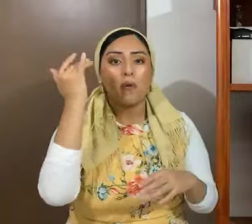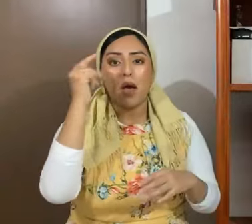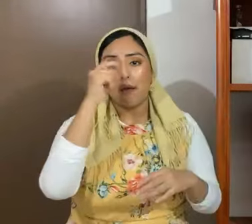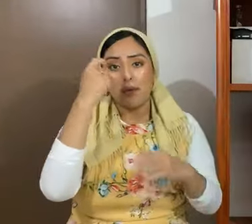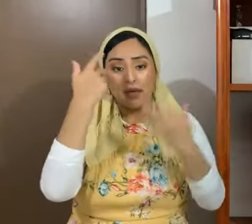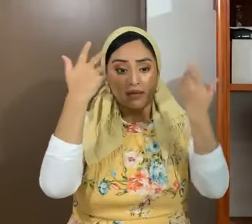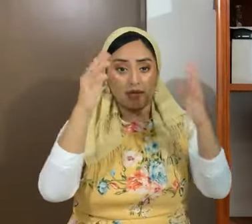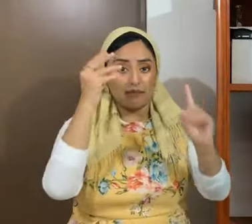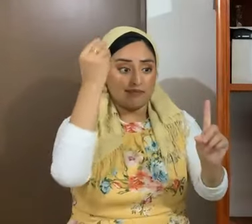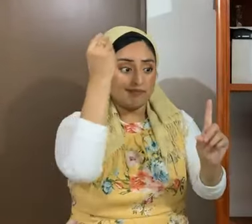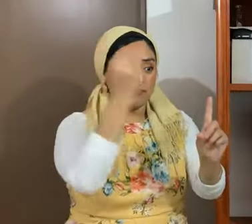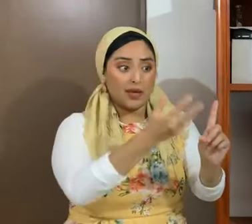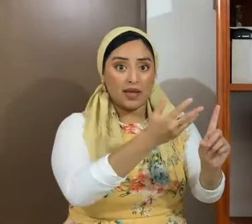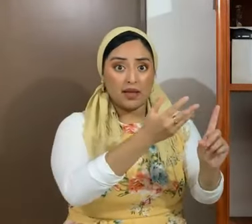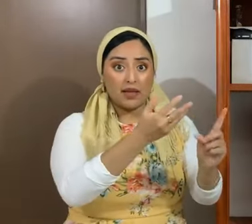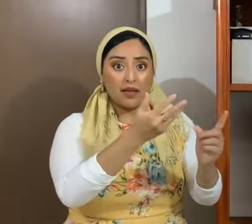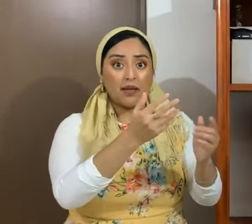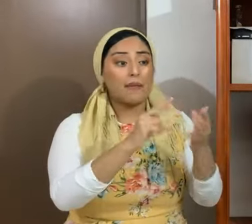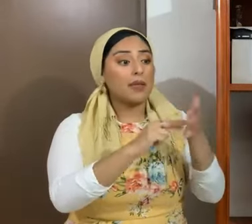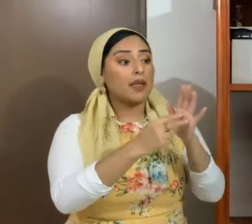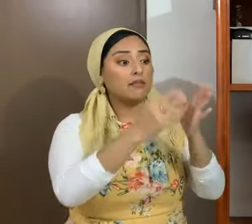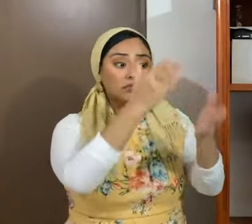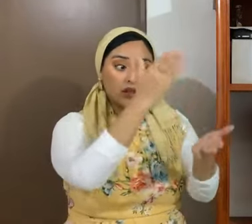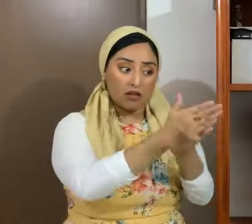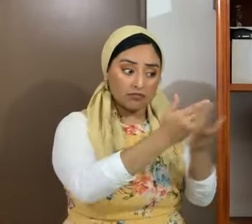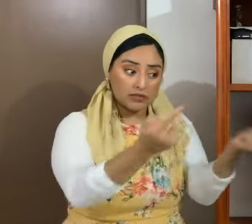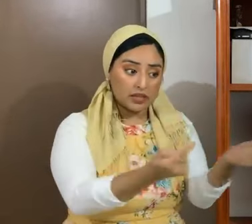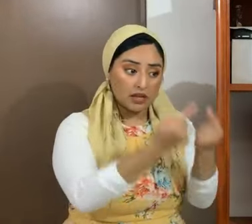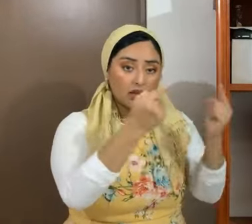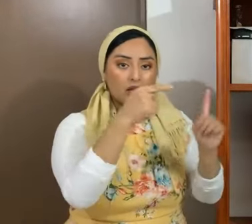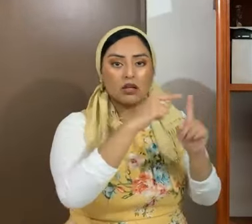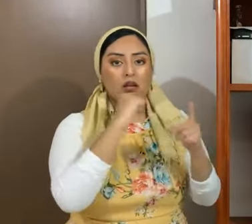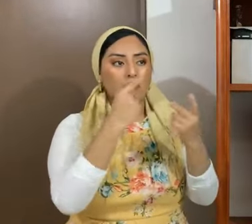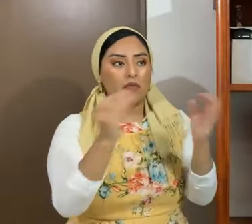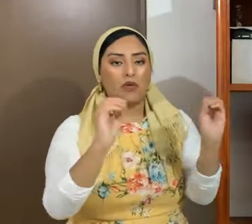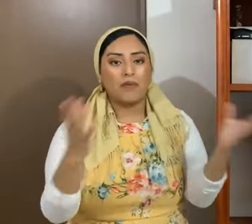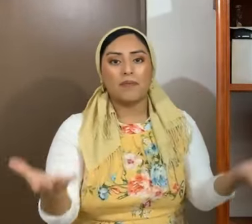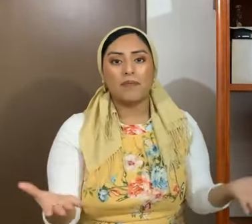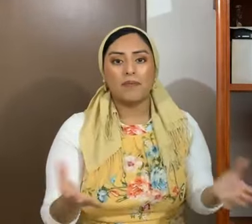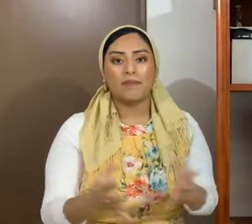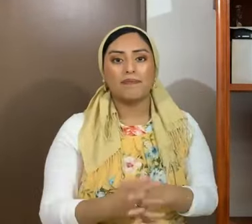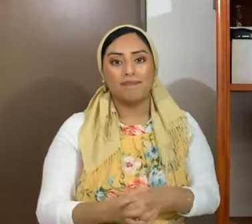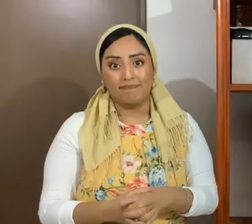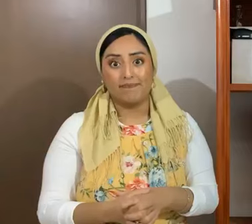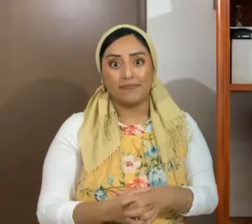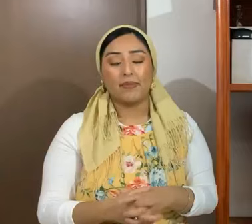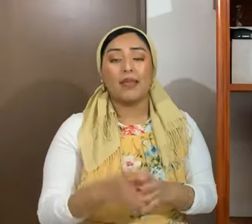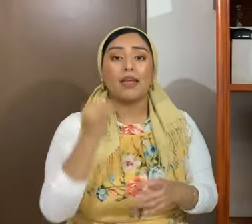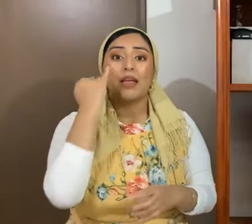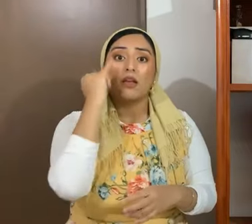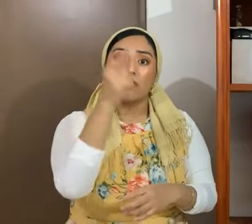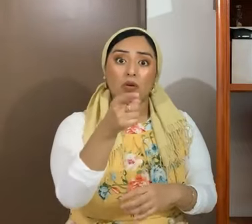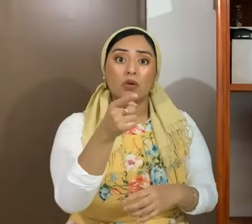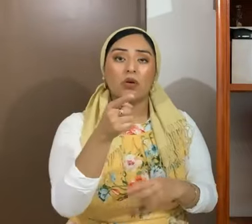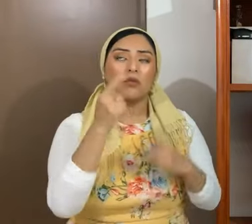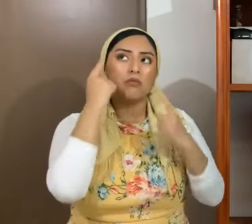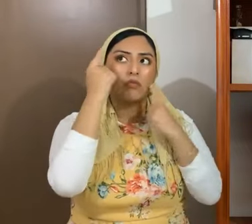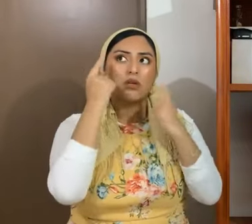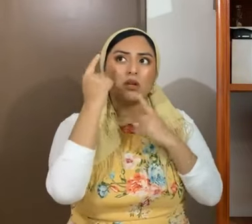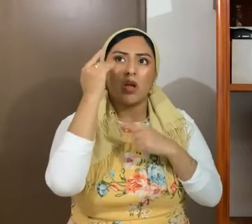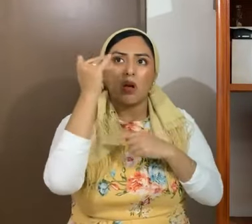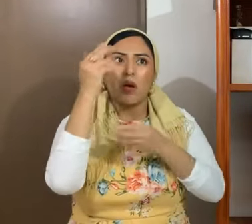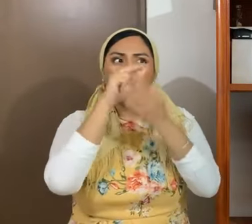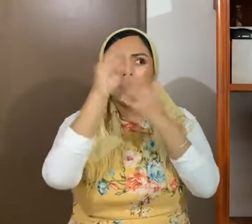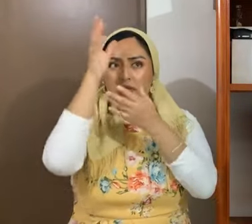Porque lo que ya le dijo, que es decir, que deje el pecado, no lo hace. Entonces, si a ti te has preguntado por qué a mí